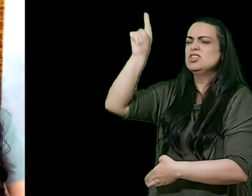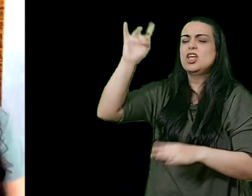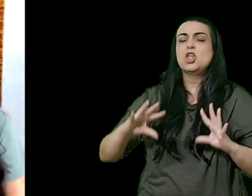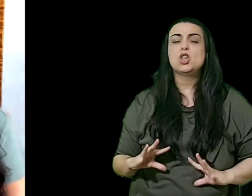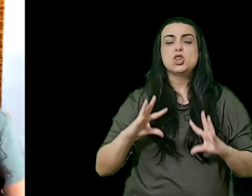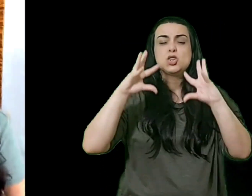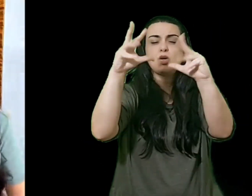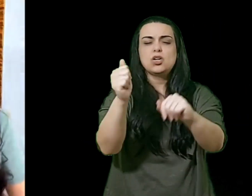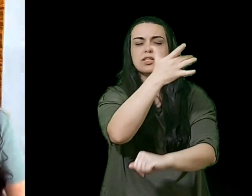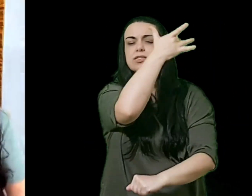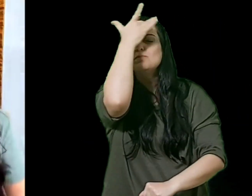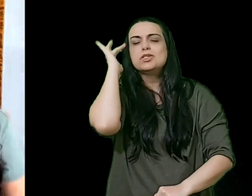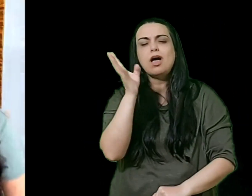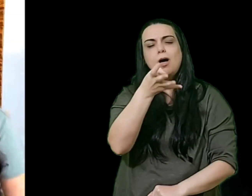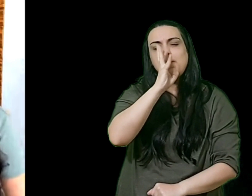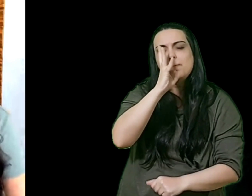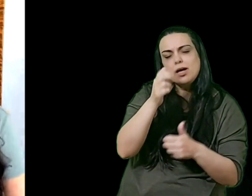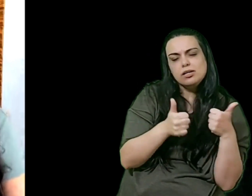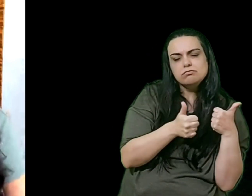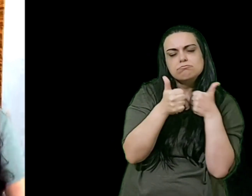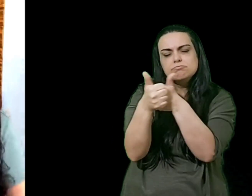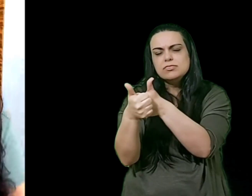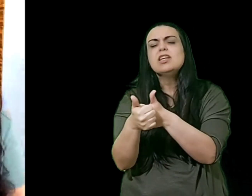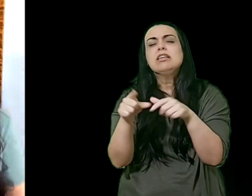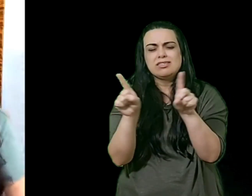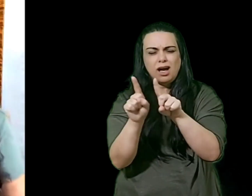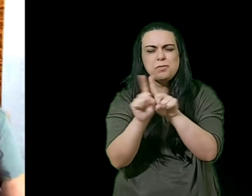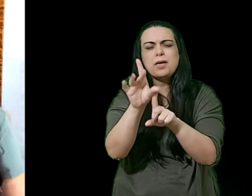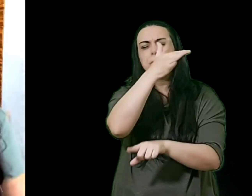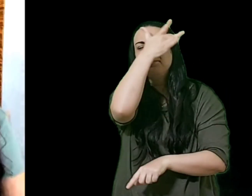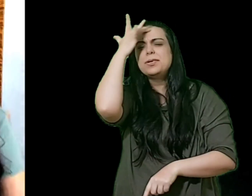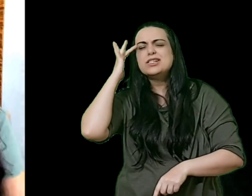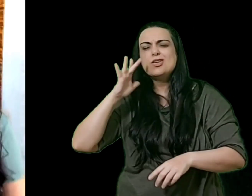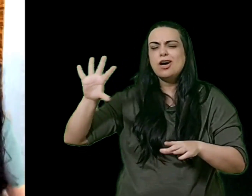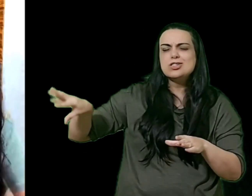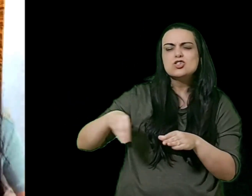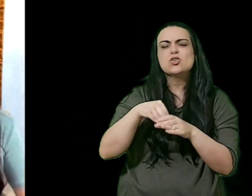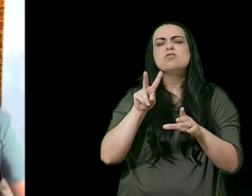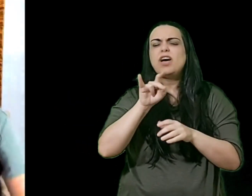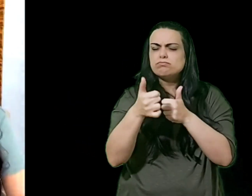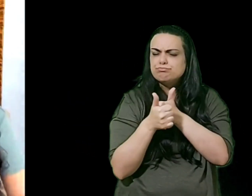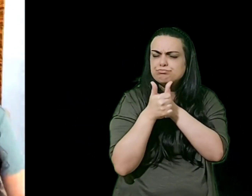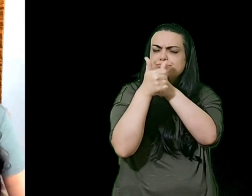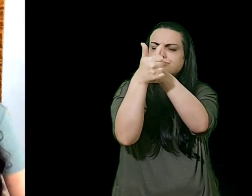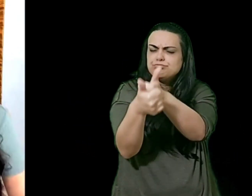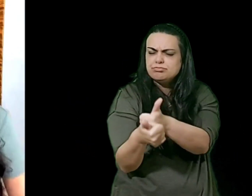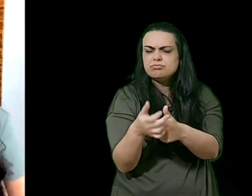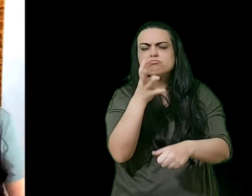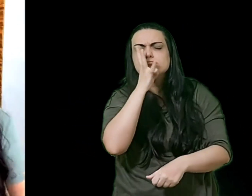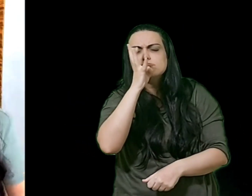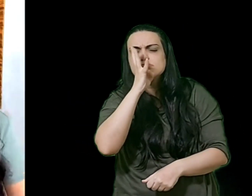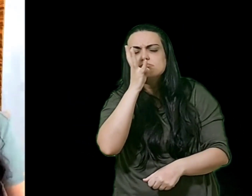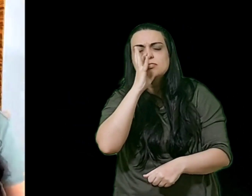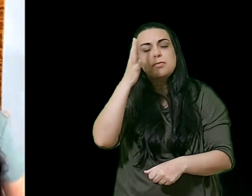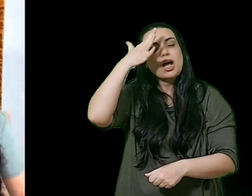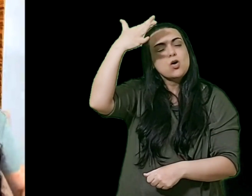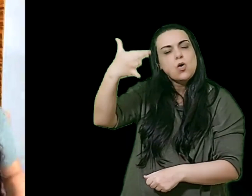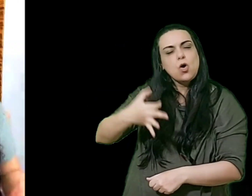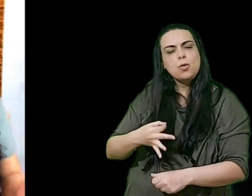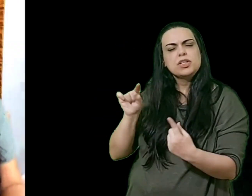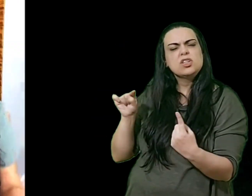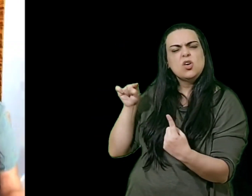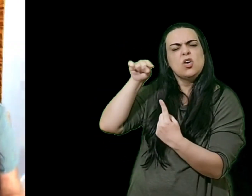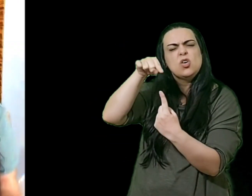essas pessoas que estão acompanhando agora, aquelas que futuramente se seguirão dentro desse dia, que estão compreendendo